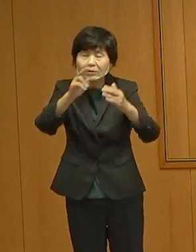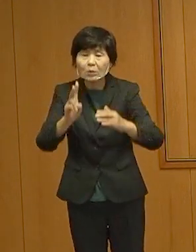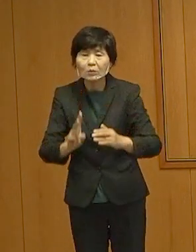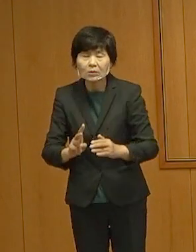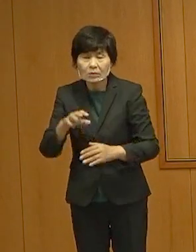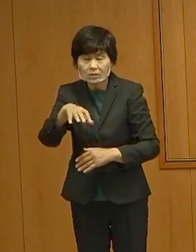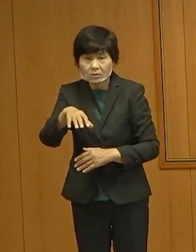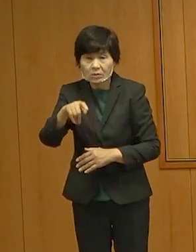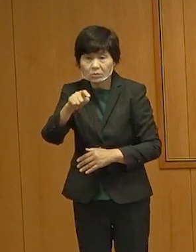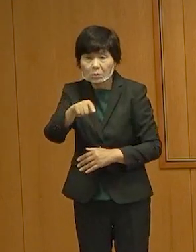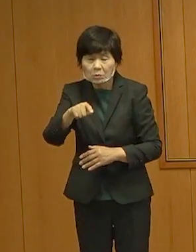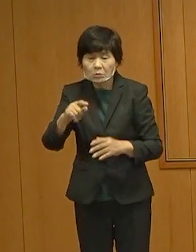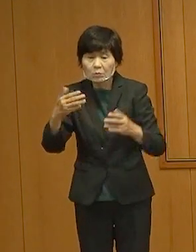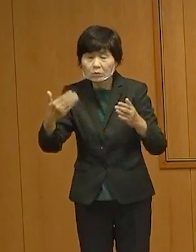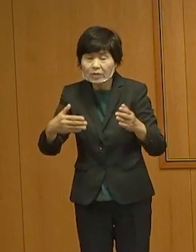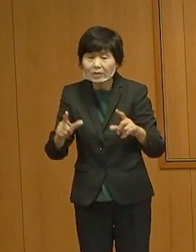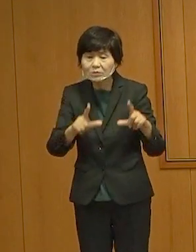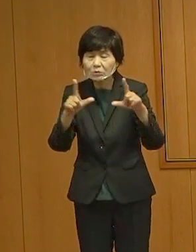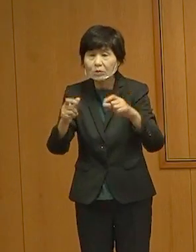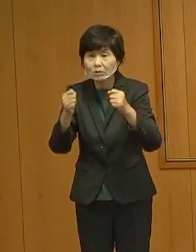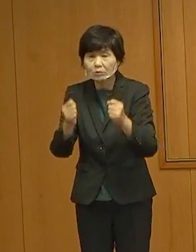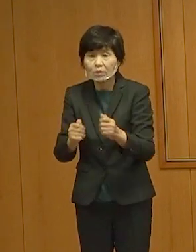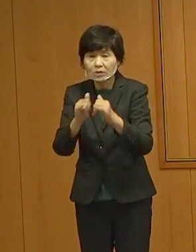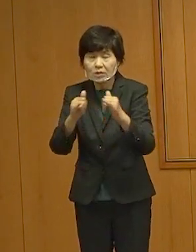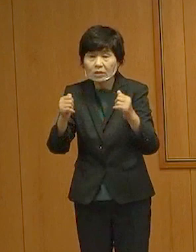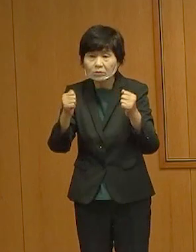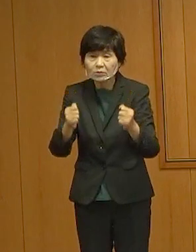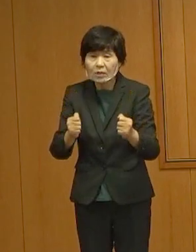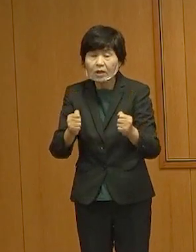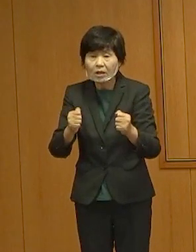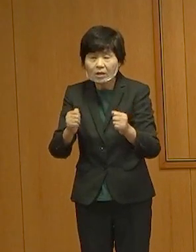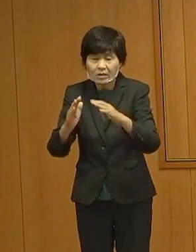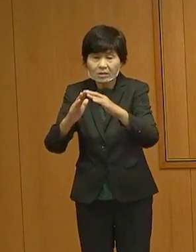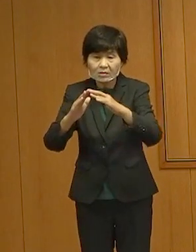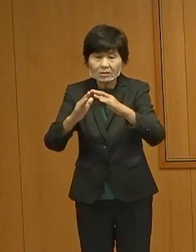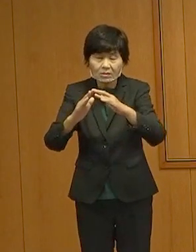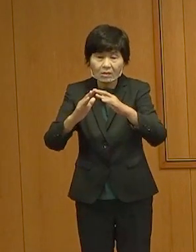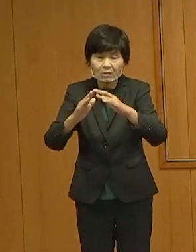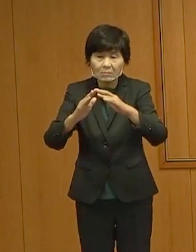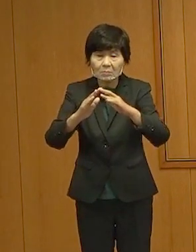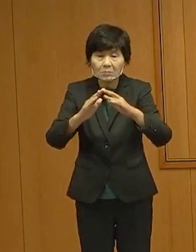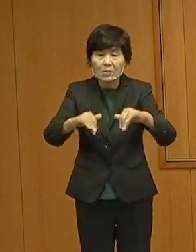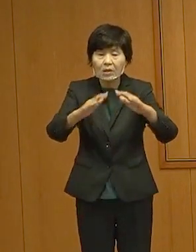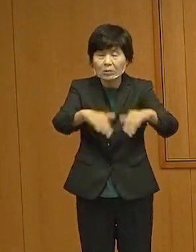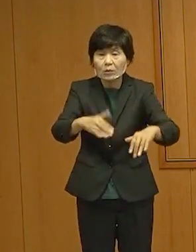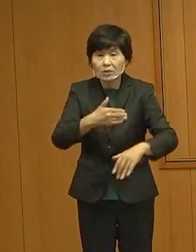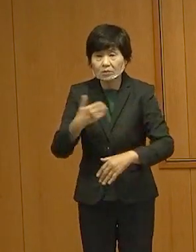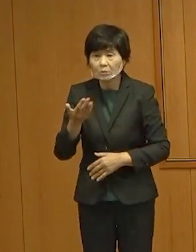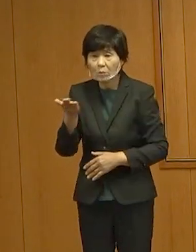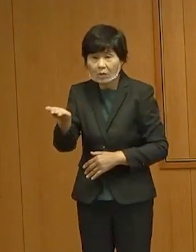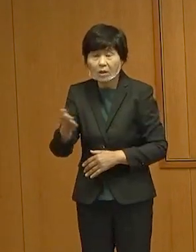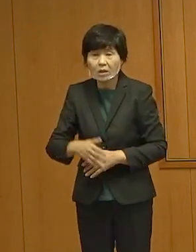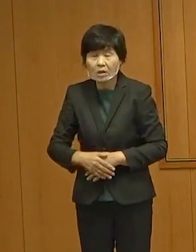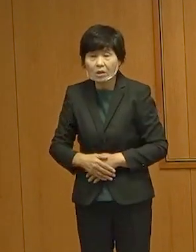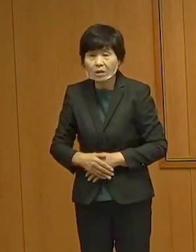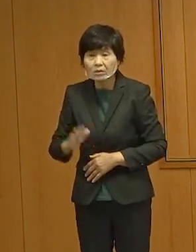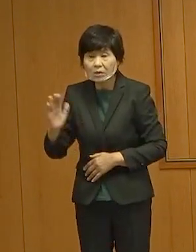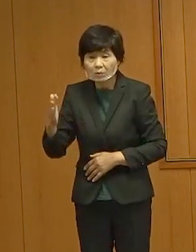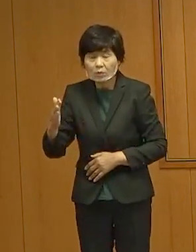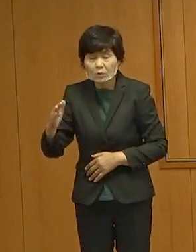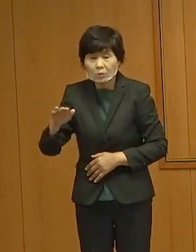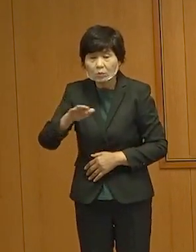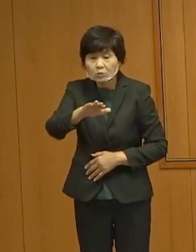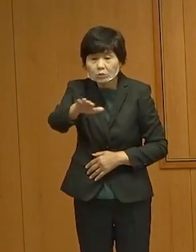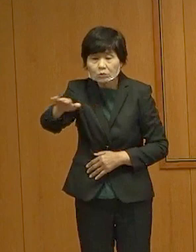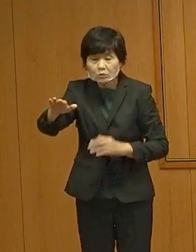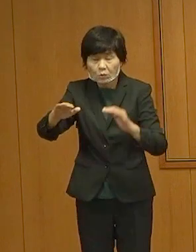で撤去ができるのかっていう、こう、ちょっと複雑な状況もありまして、ただ周辺については、やっぱり撤去の